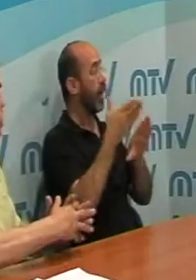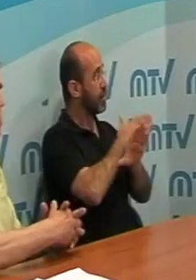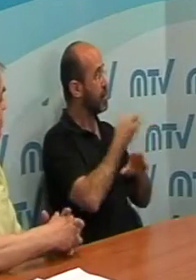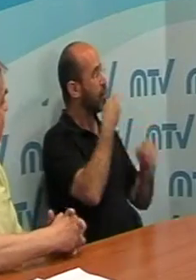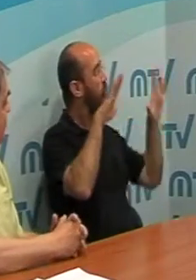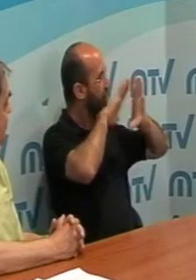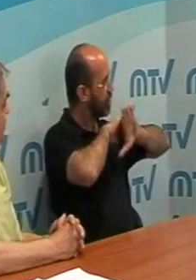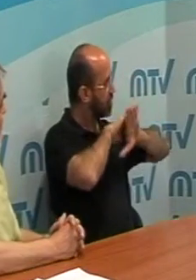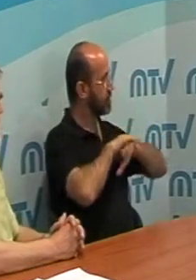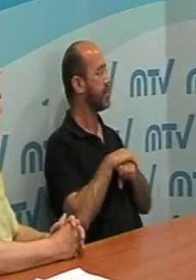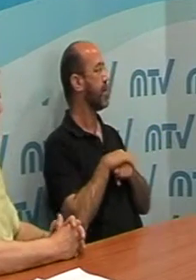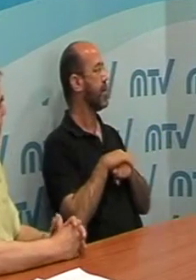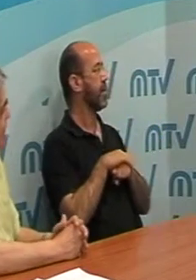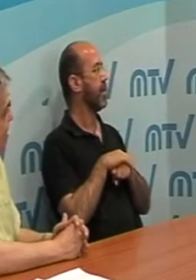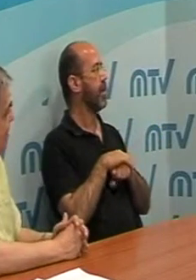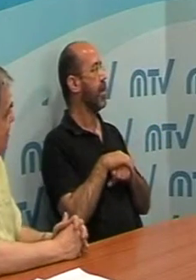buenas noches.